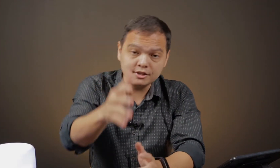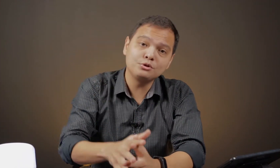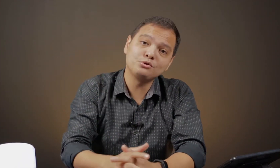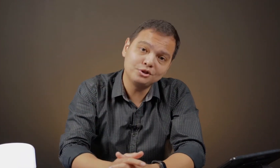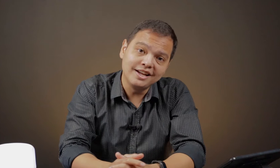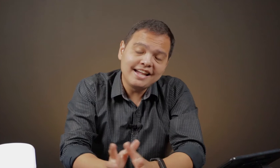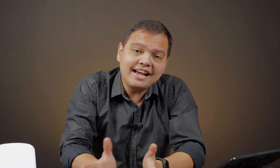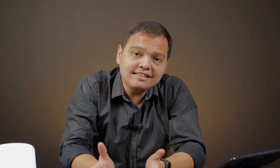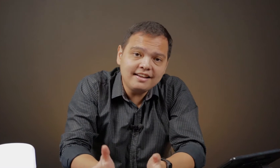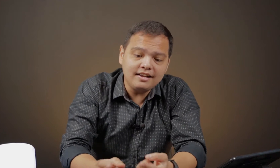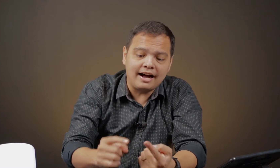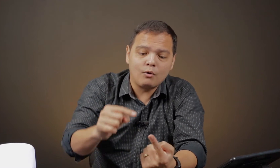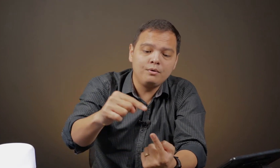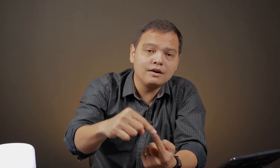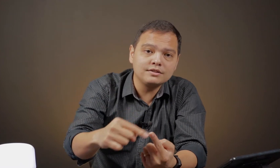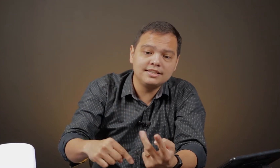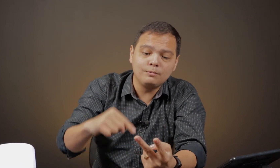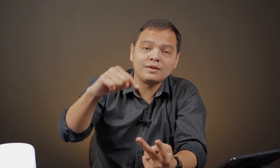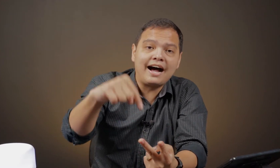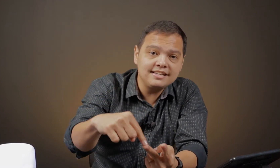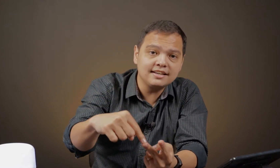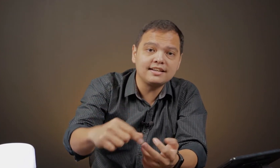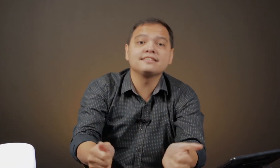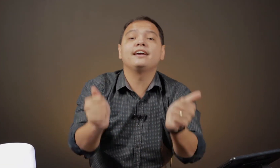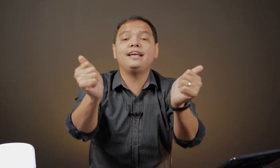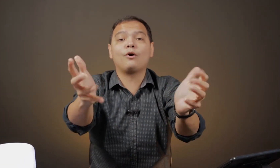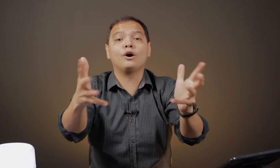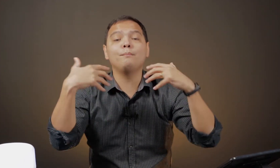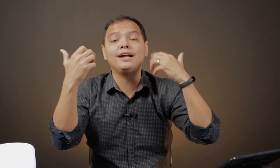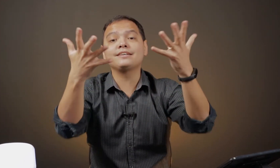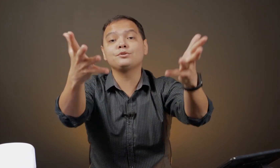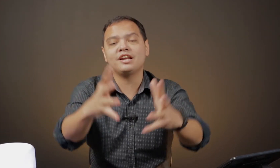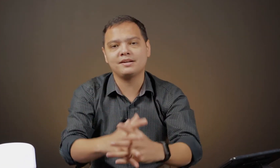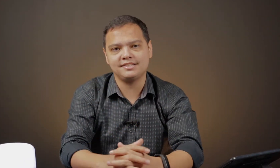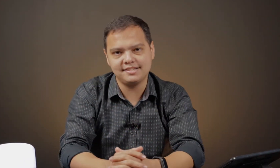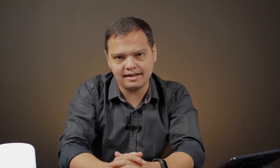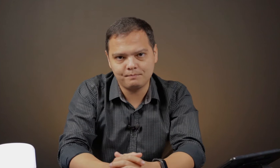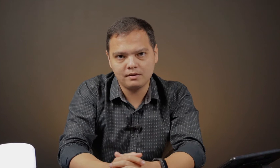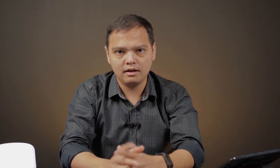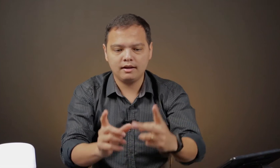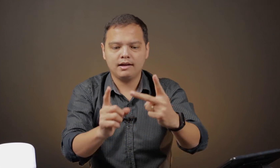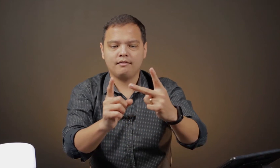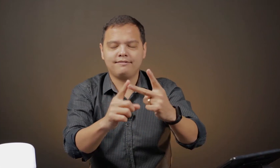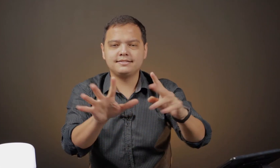do surdo. E aí você tem que lidar com o nervosismo, a incerteza e agora obrigar seu cérebro a sinalizar. Faz